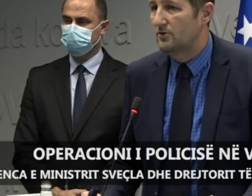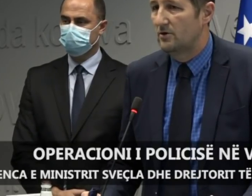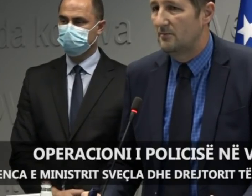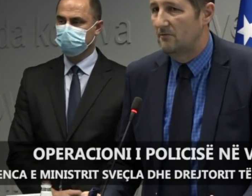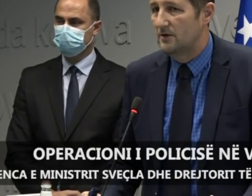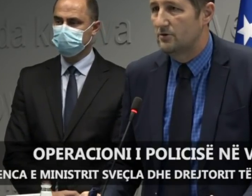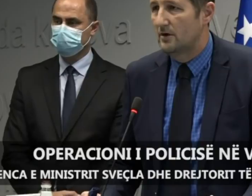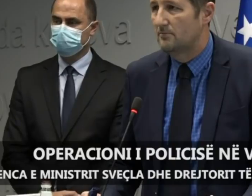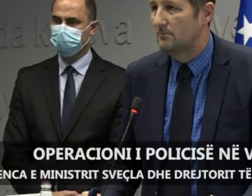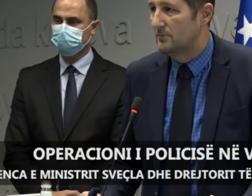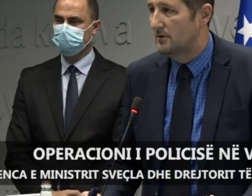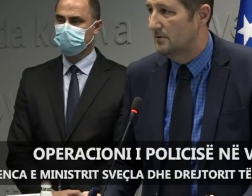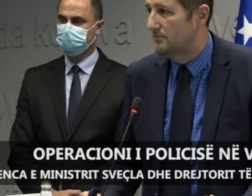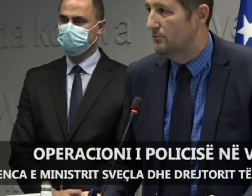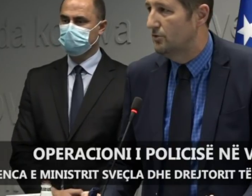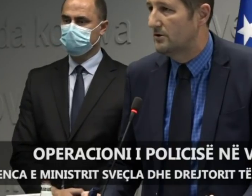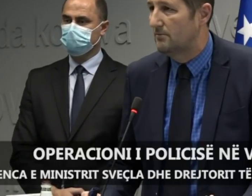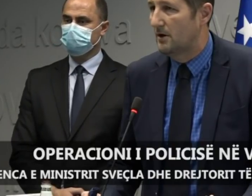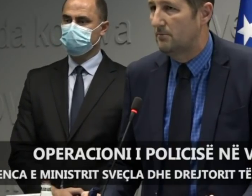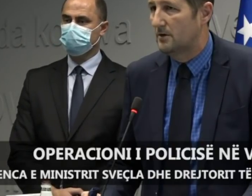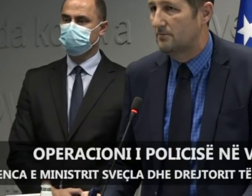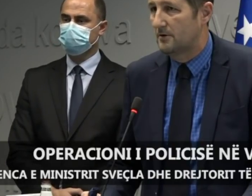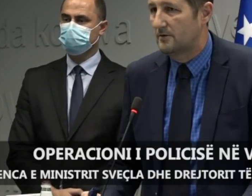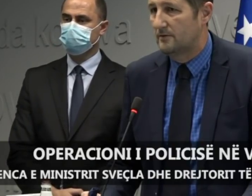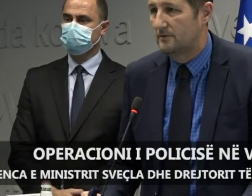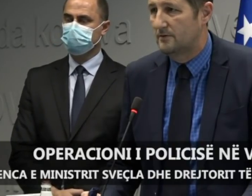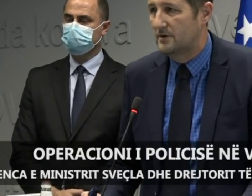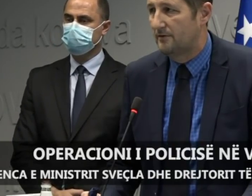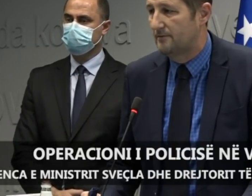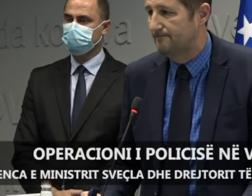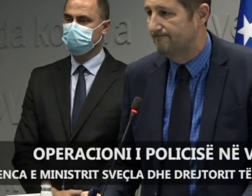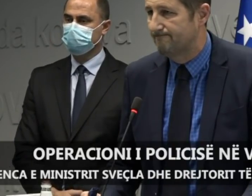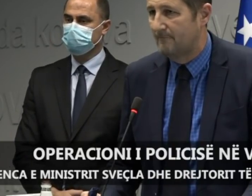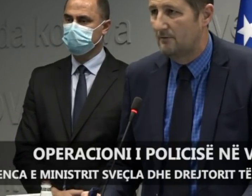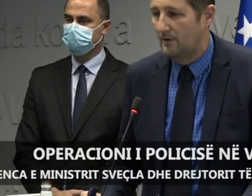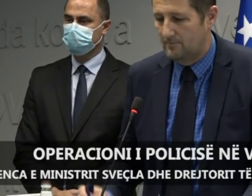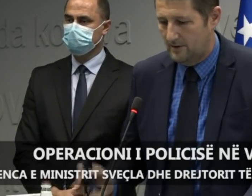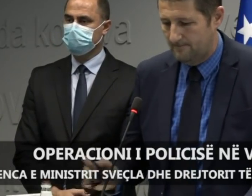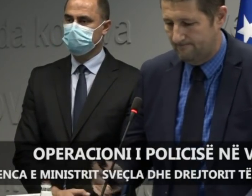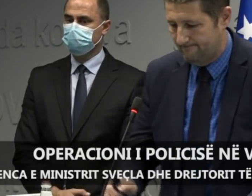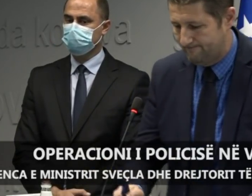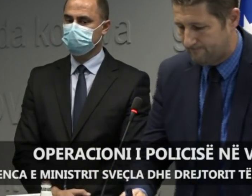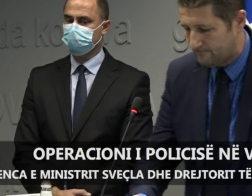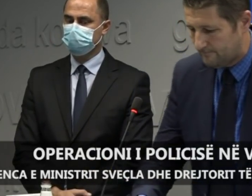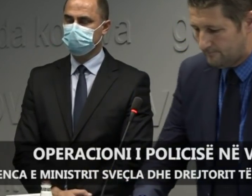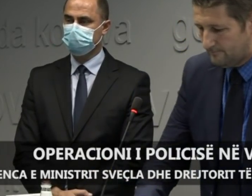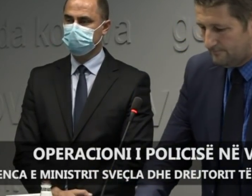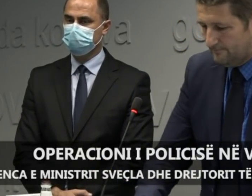e detyrimeve ligjore në mënyrë të barabartë për në qëtë. Faleminderit.